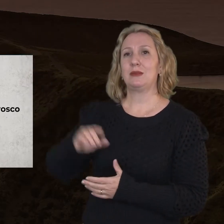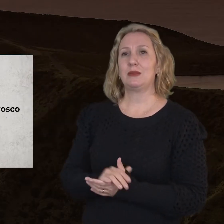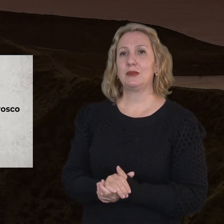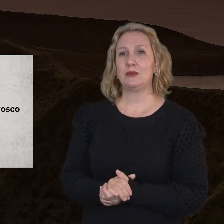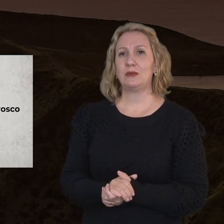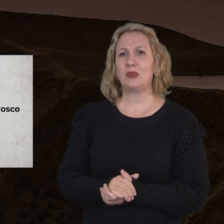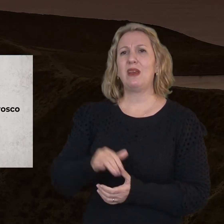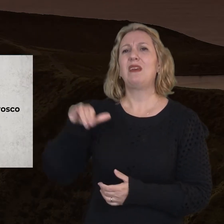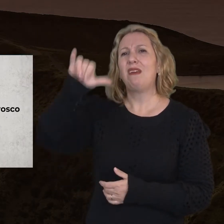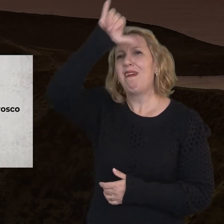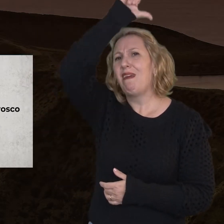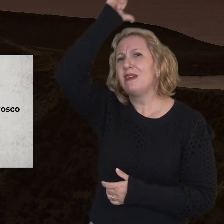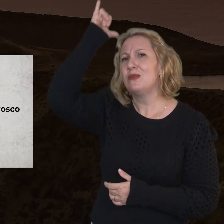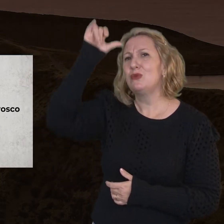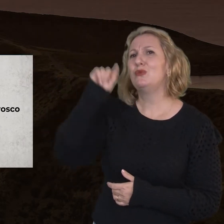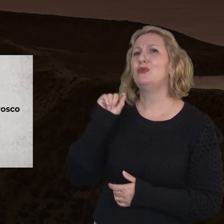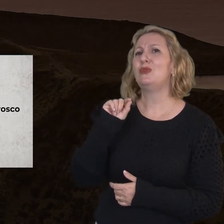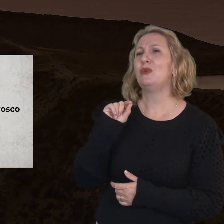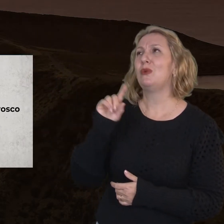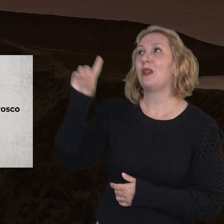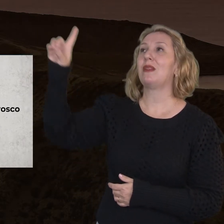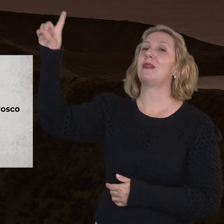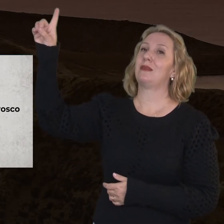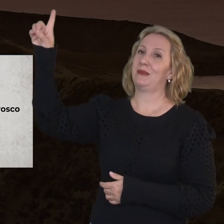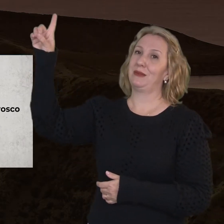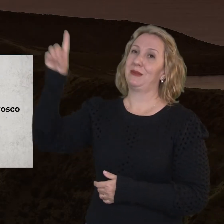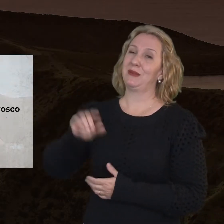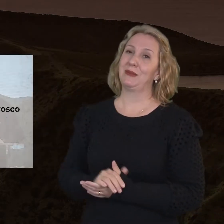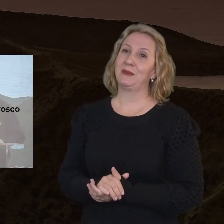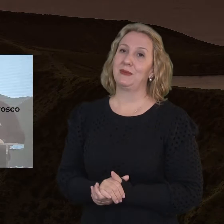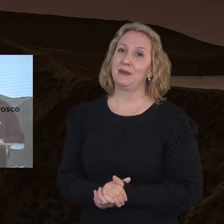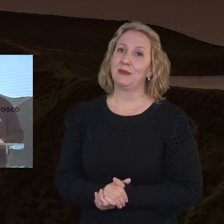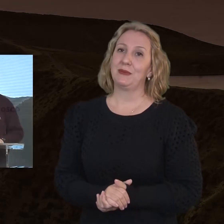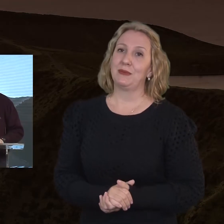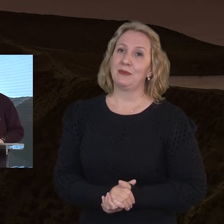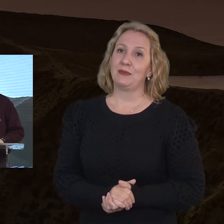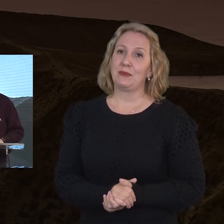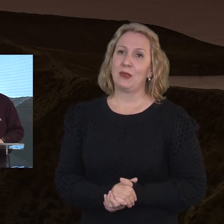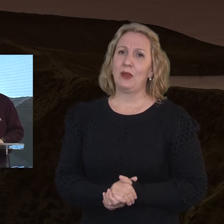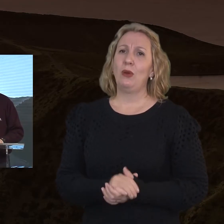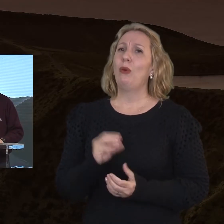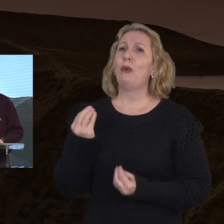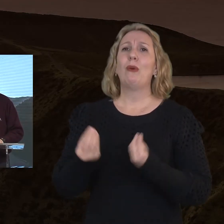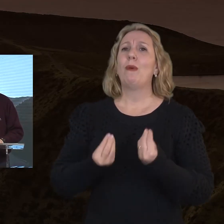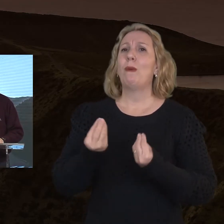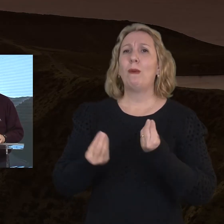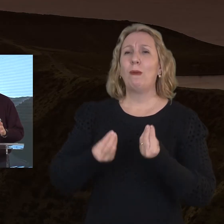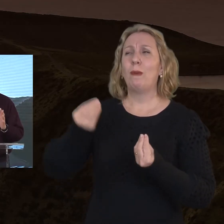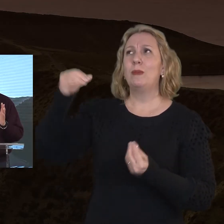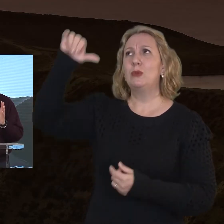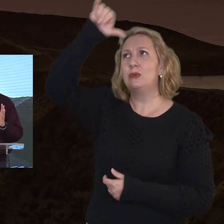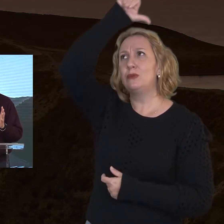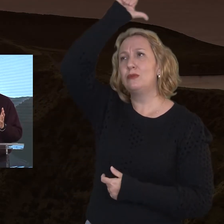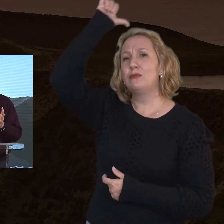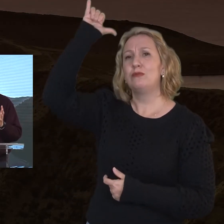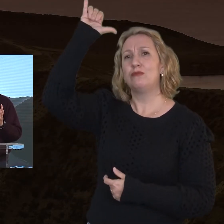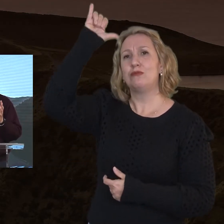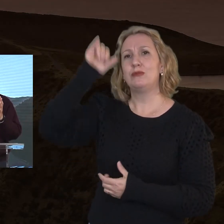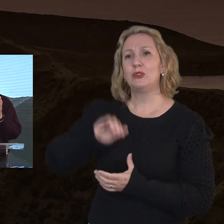um quilo surgiu é deus ah mas de que maneira ele nos ungiu nos